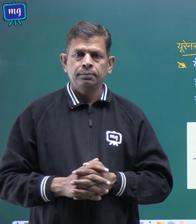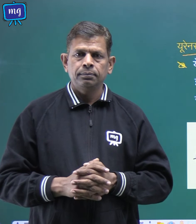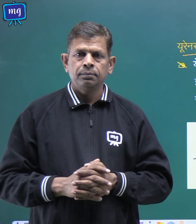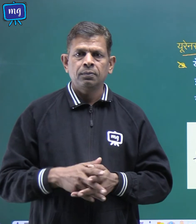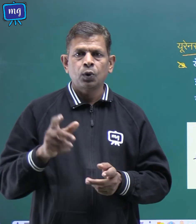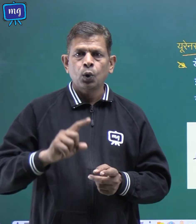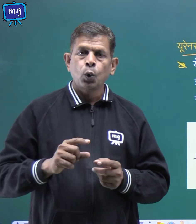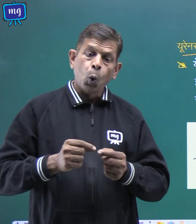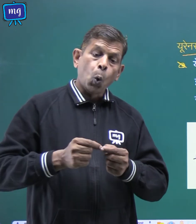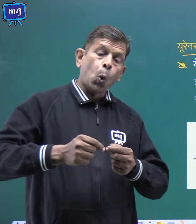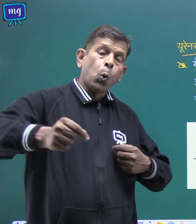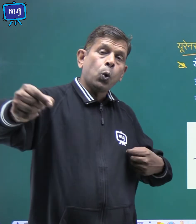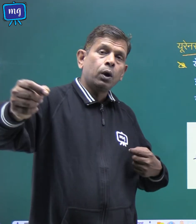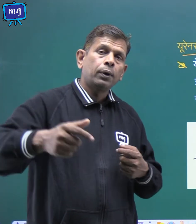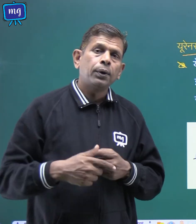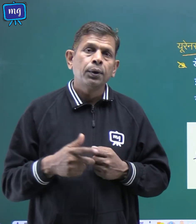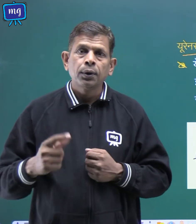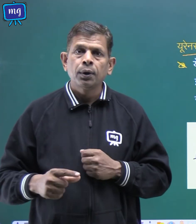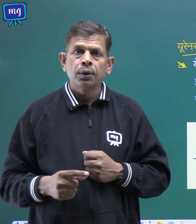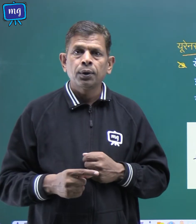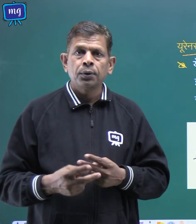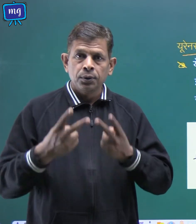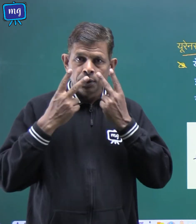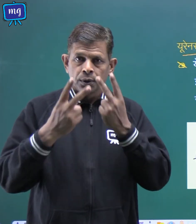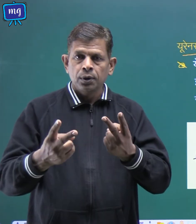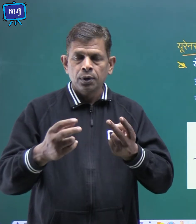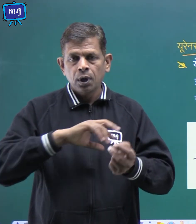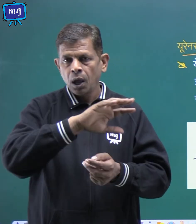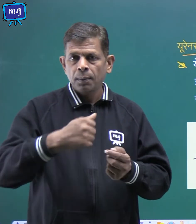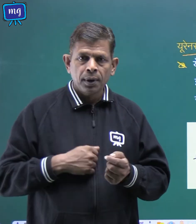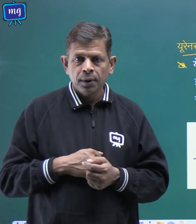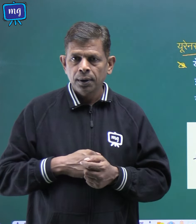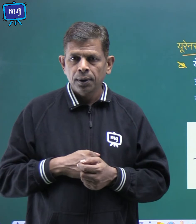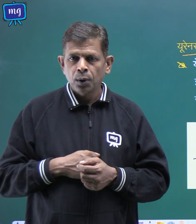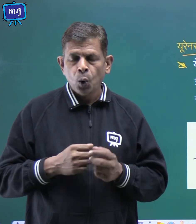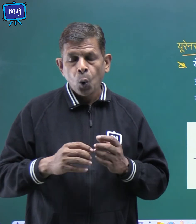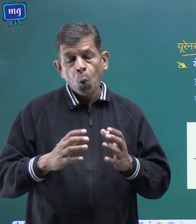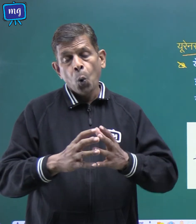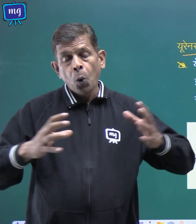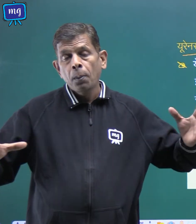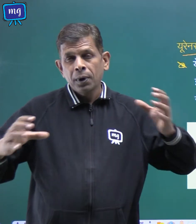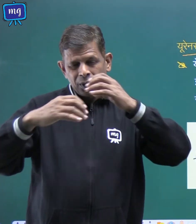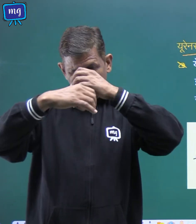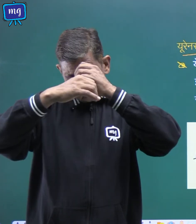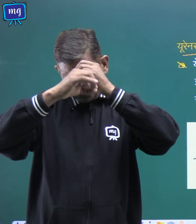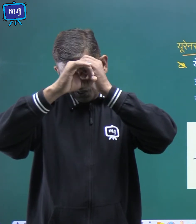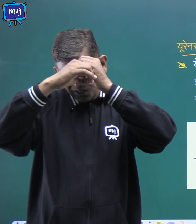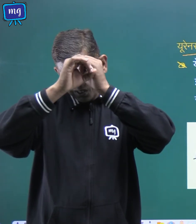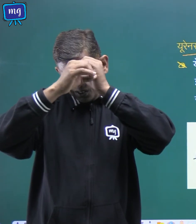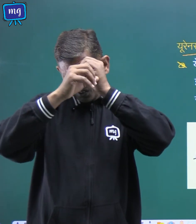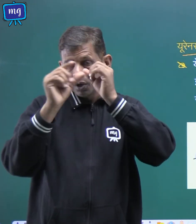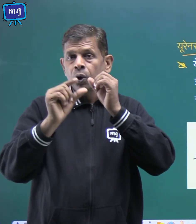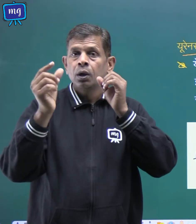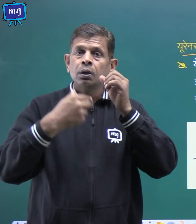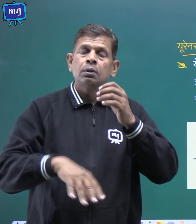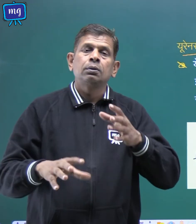ये इतनी दूर हैं कि इनको देखने के लिए हमें बड़े दूरदर्शकों का उपयोग